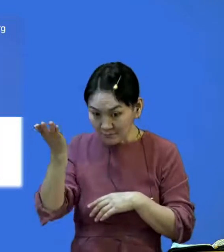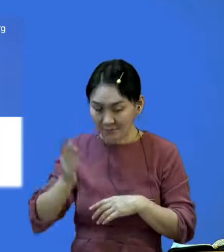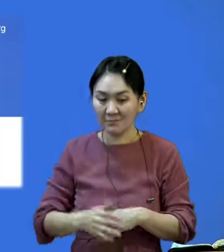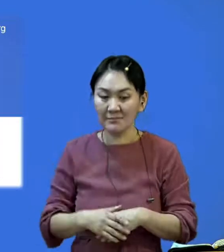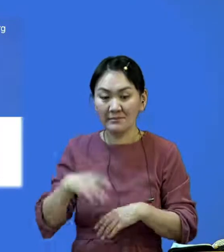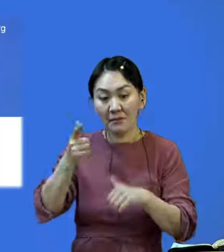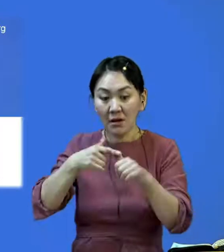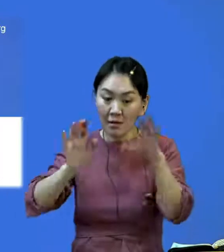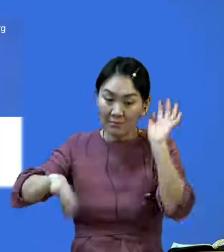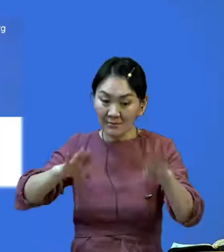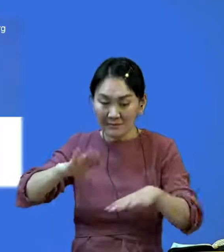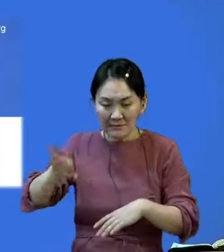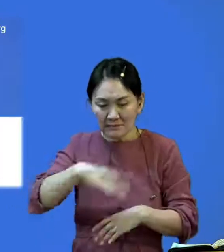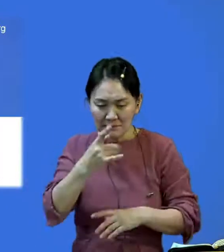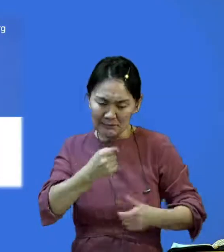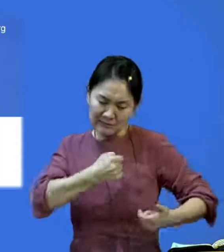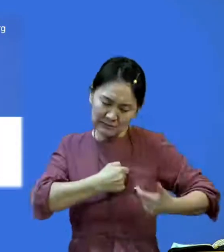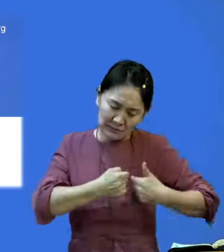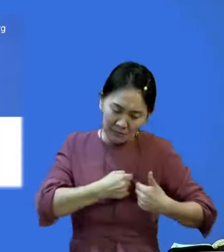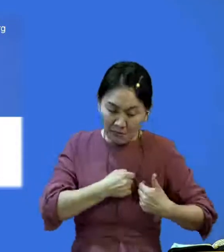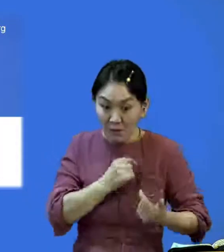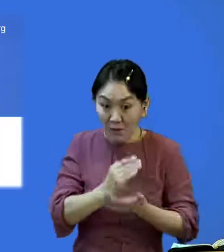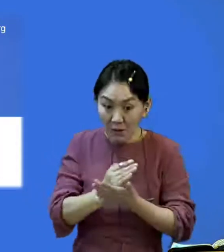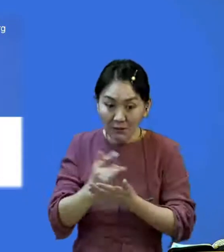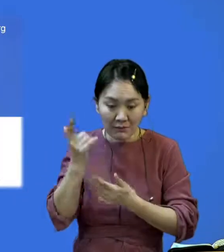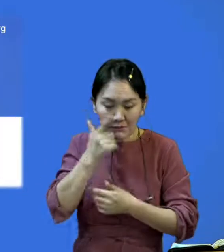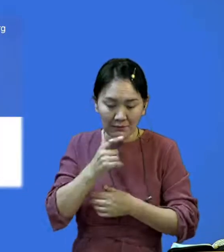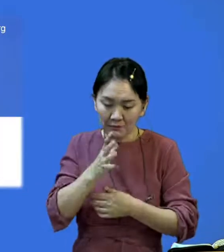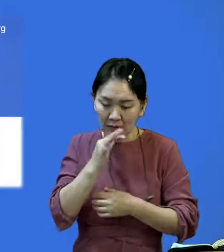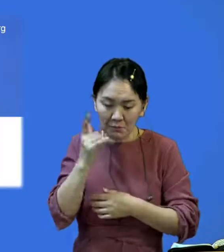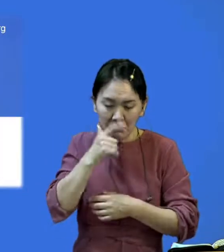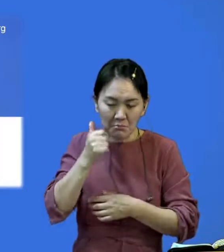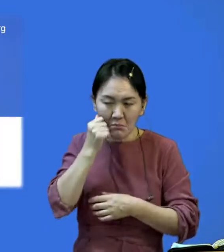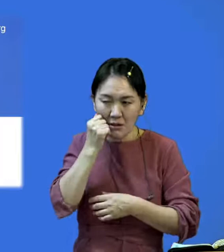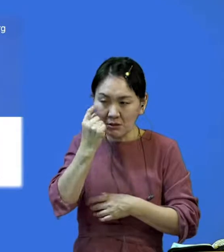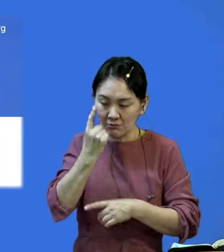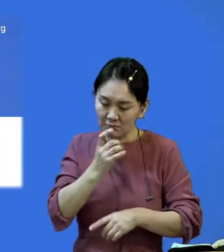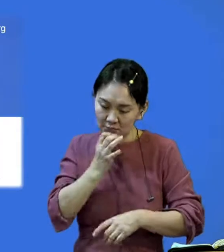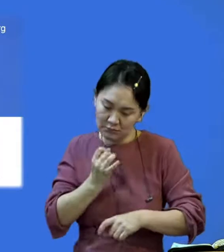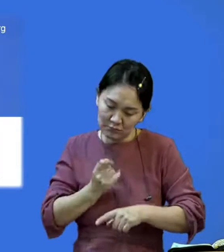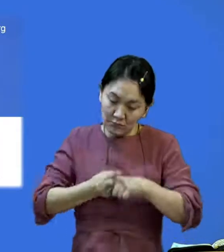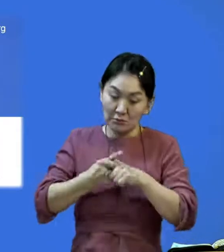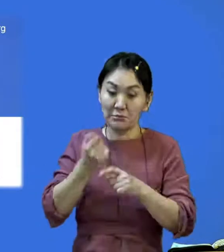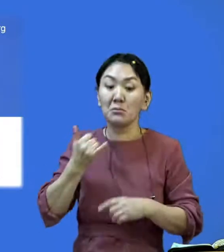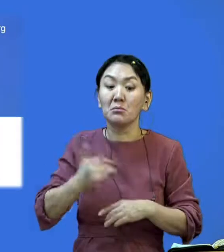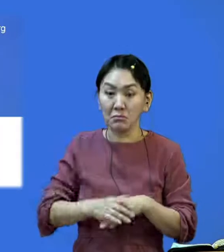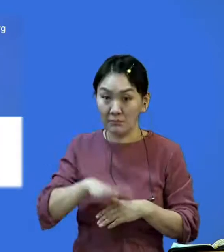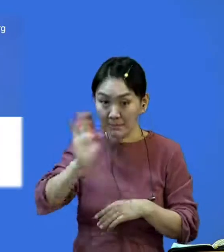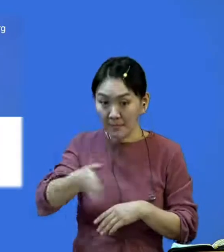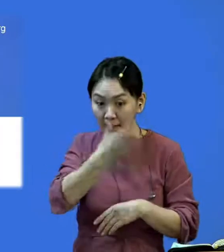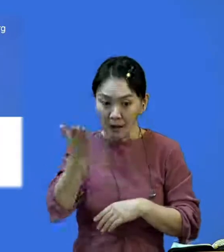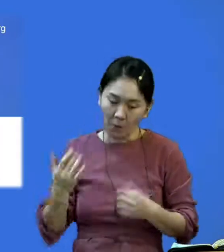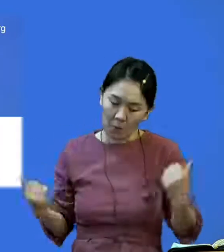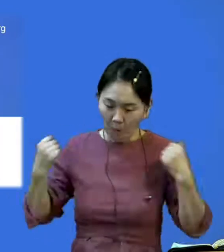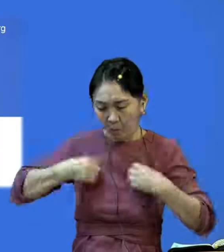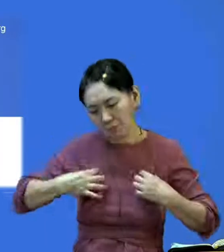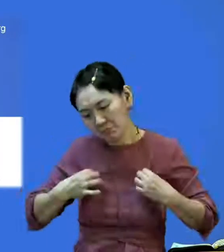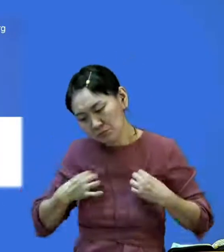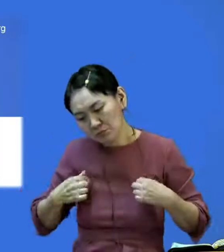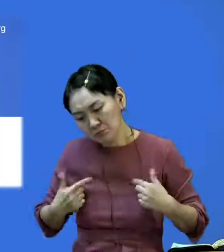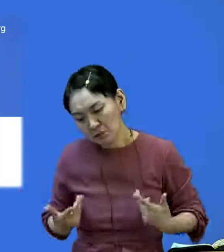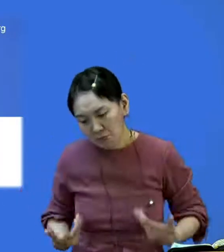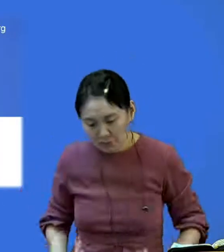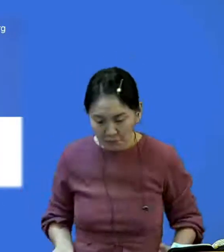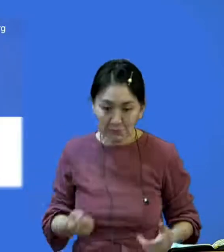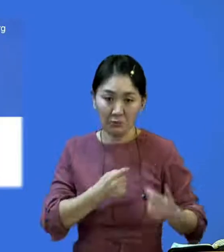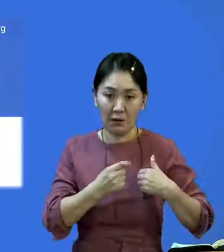Та нараас хэн ч санаа зовсноороо нас биеэ ганц мөчөөр нэмж чадах вэ? Та нар юунд хувцас хунарт санаа зовно